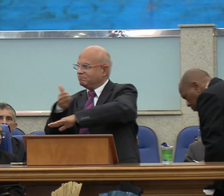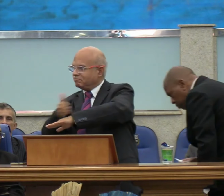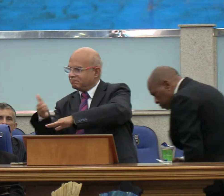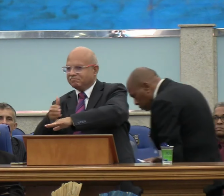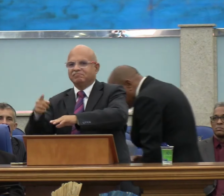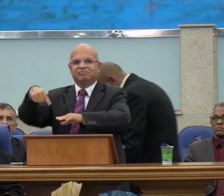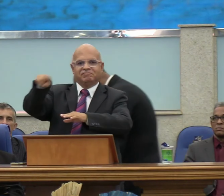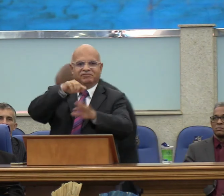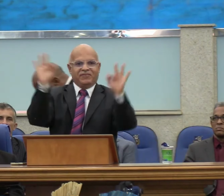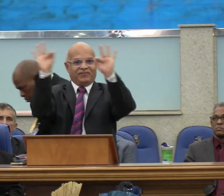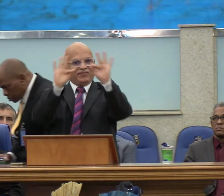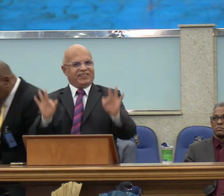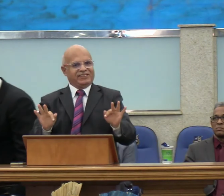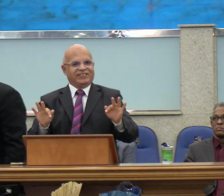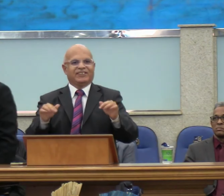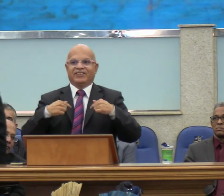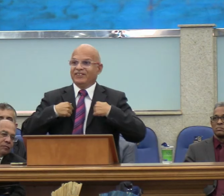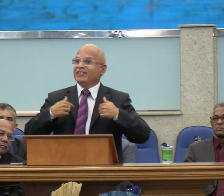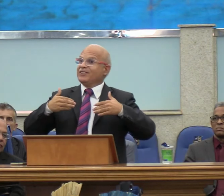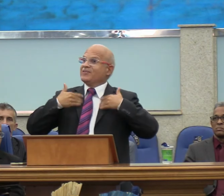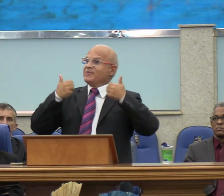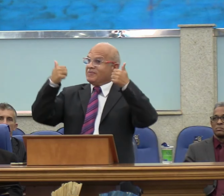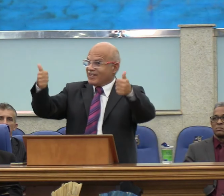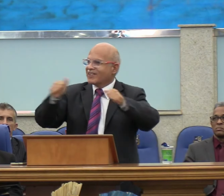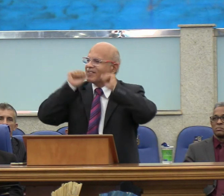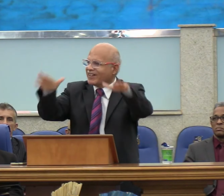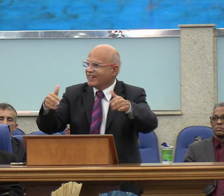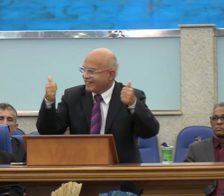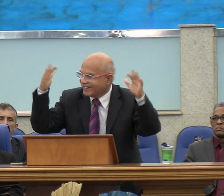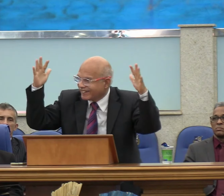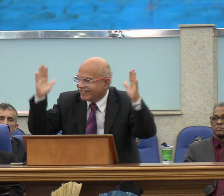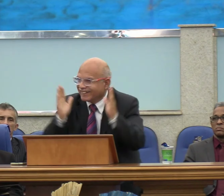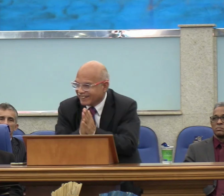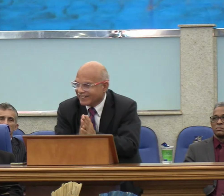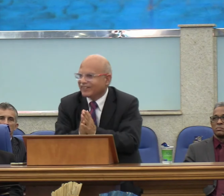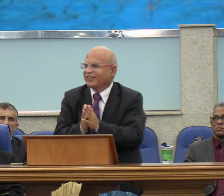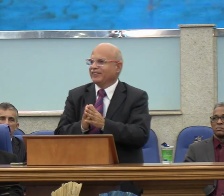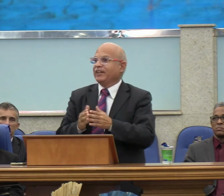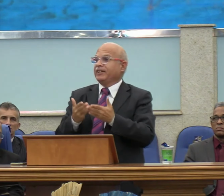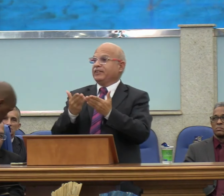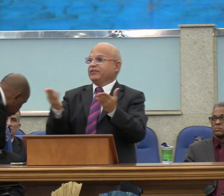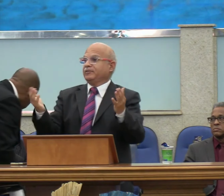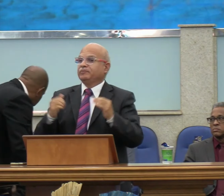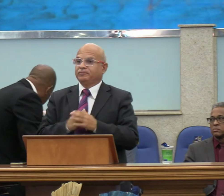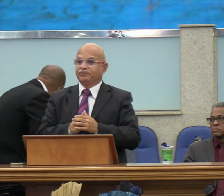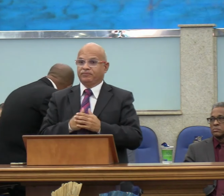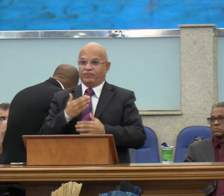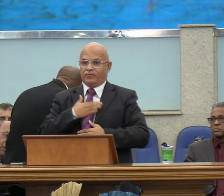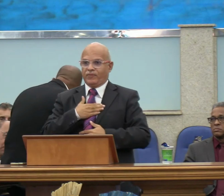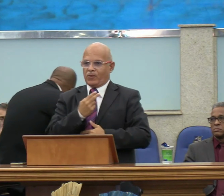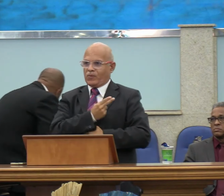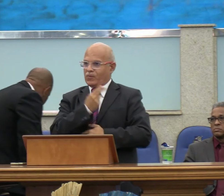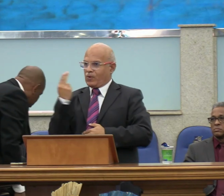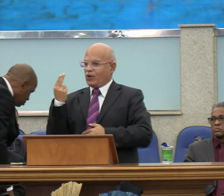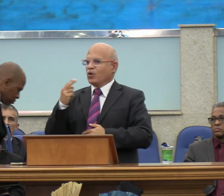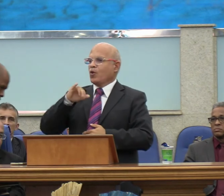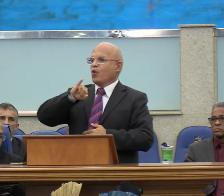também falando língua de sinais, cantando, adorando. E eu me sinto muito feliz aqui, amém?